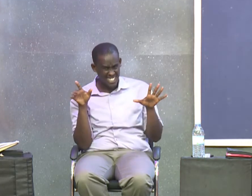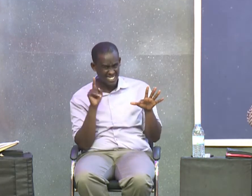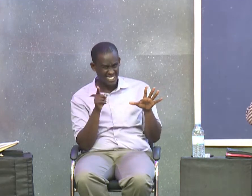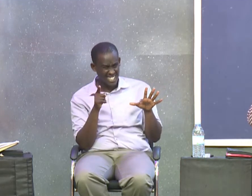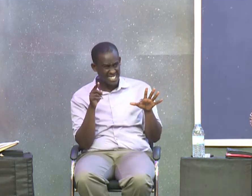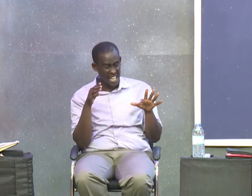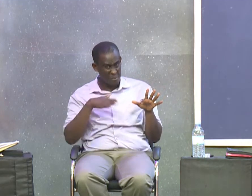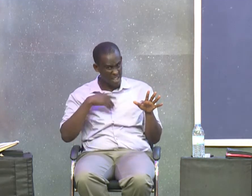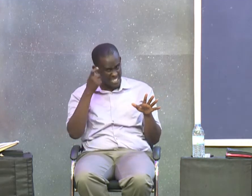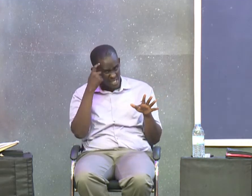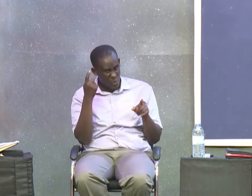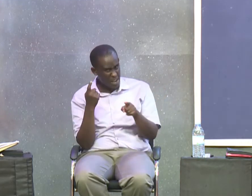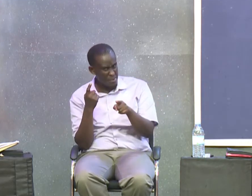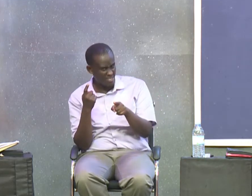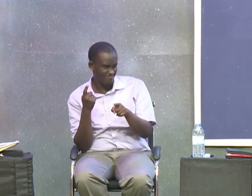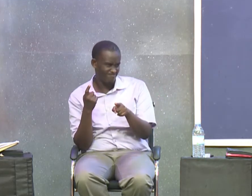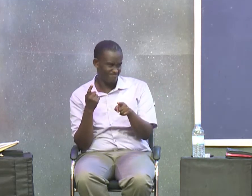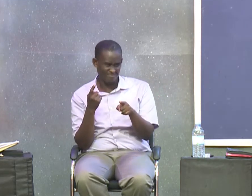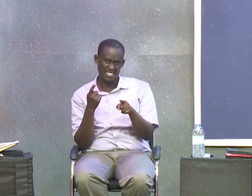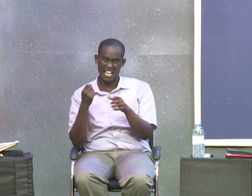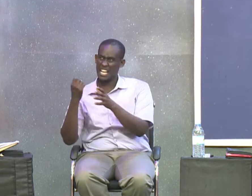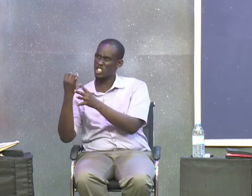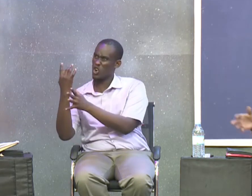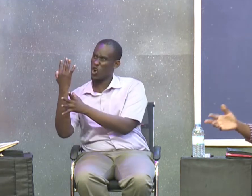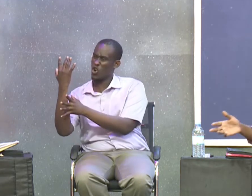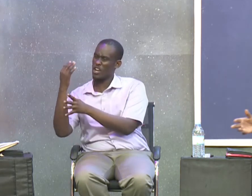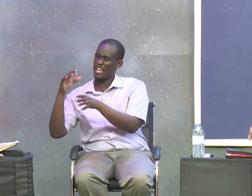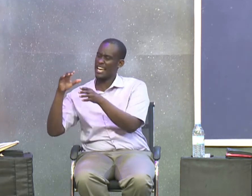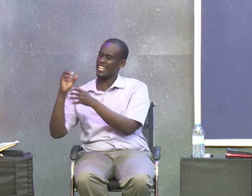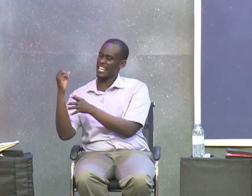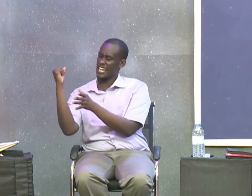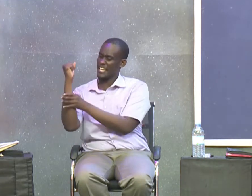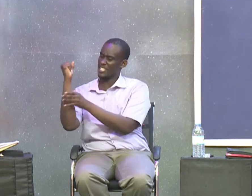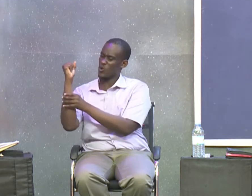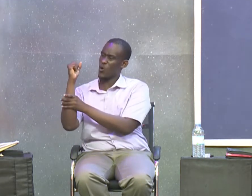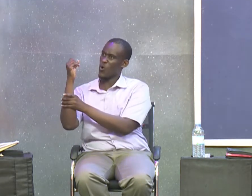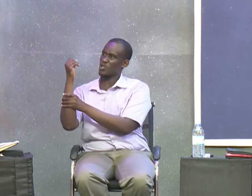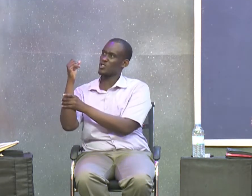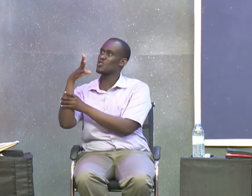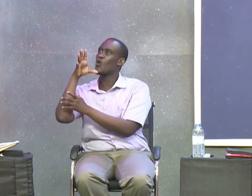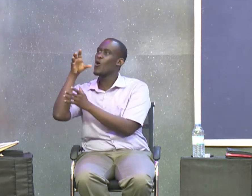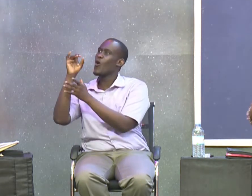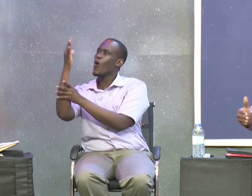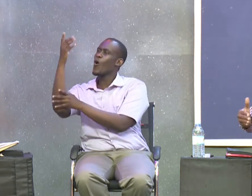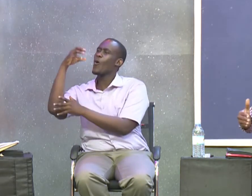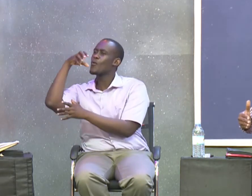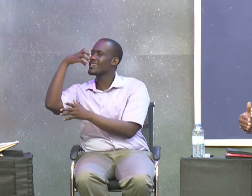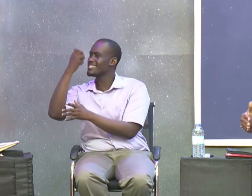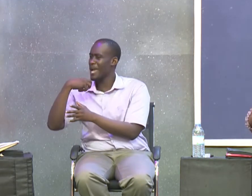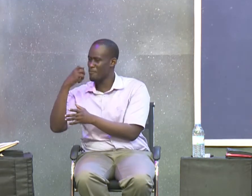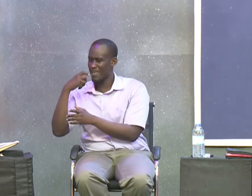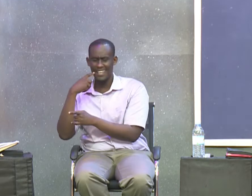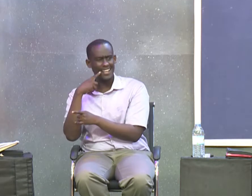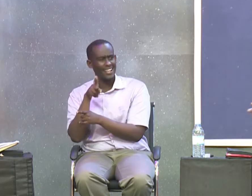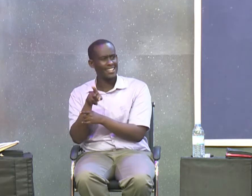kikino naye mu magezi go ng'olaba ng'ekikolo ky'omuyembe naye ate ekyansesa ng'ekikolo kiri bwe yajjiranga ku